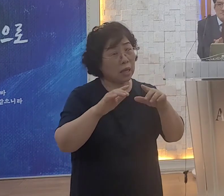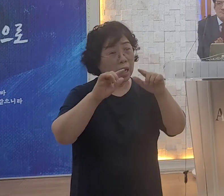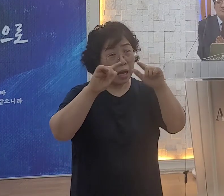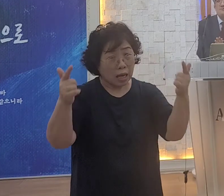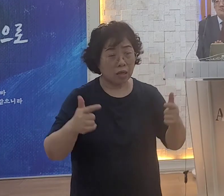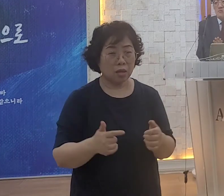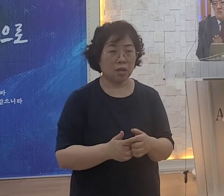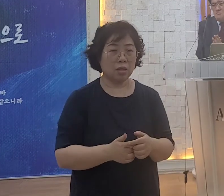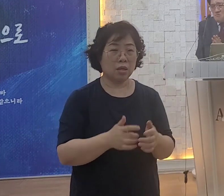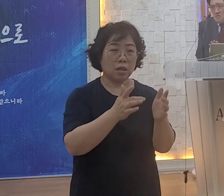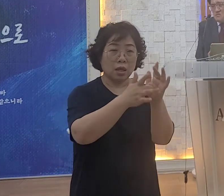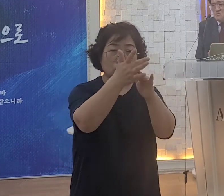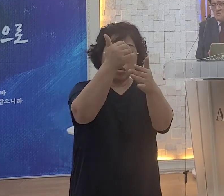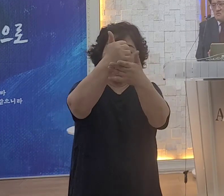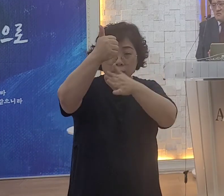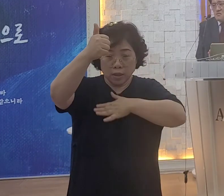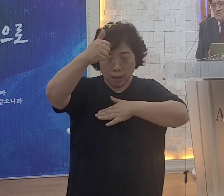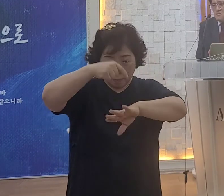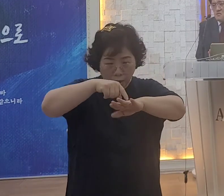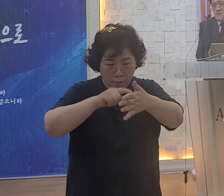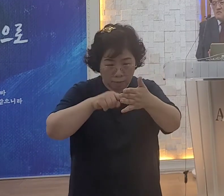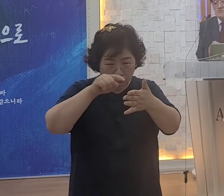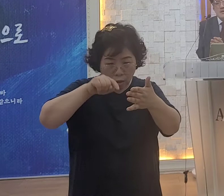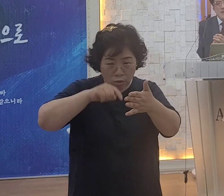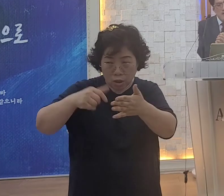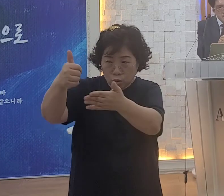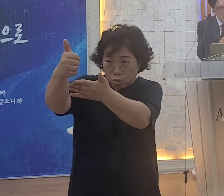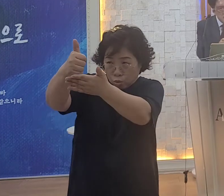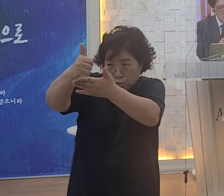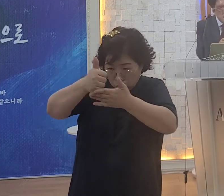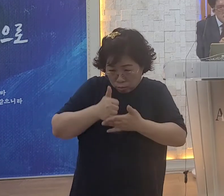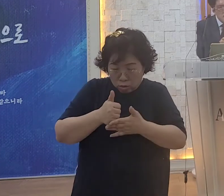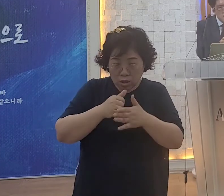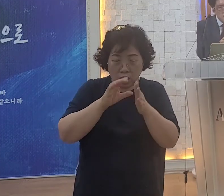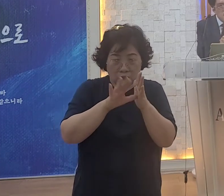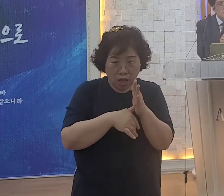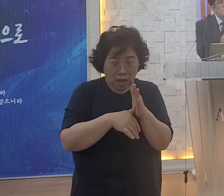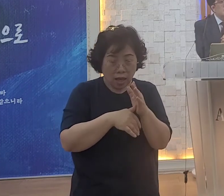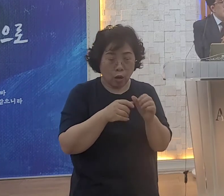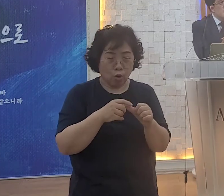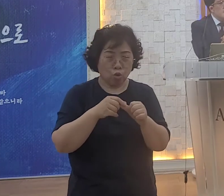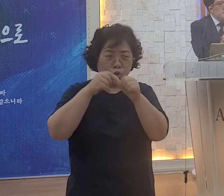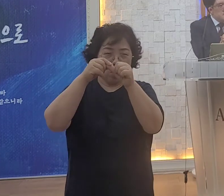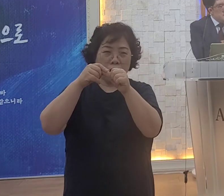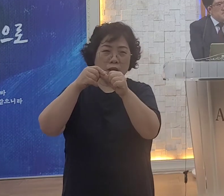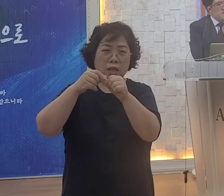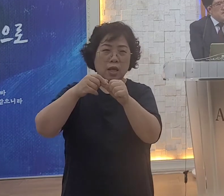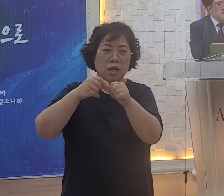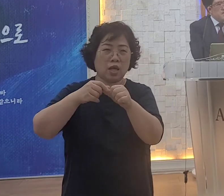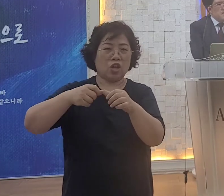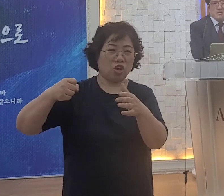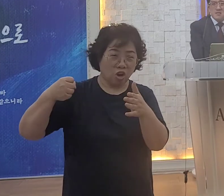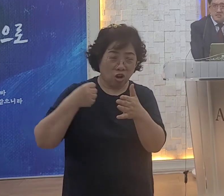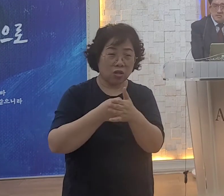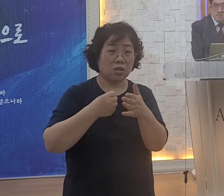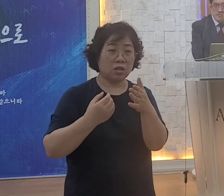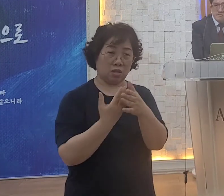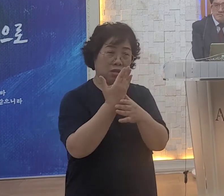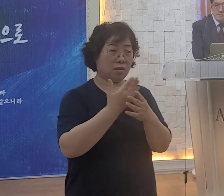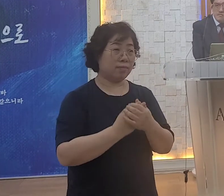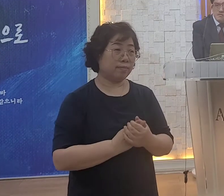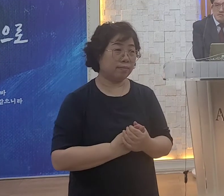정말 주인으로 모시는지 그렇지 않는지 이게 진짜 믿음이다 라는